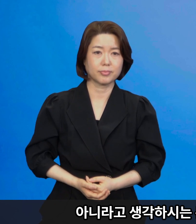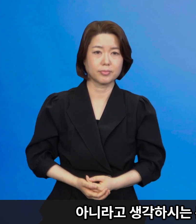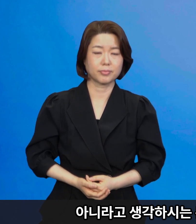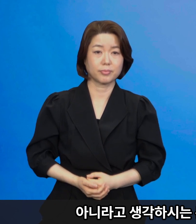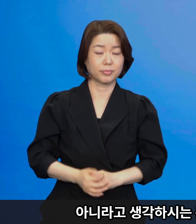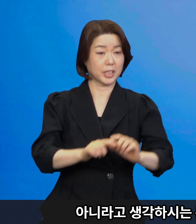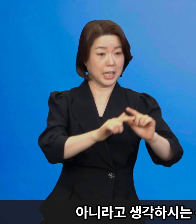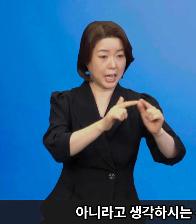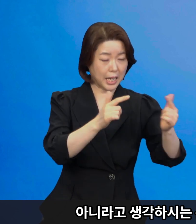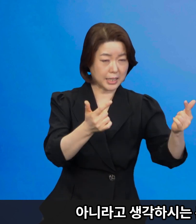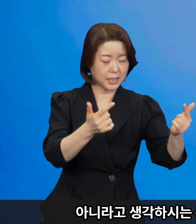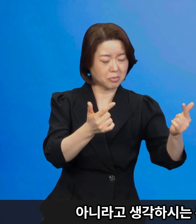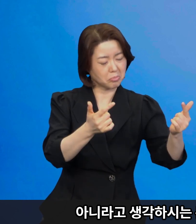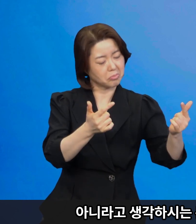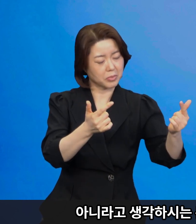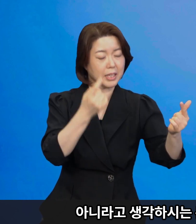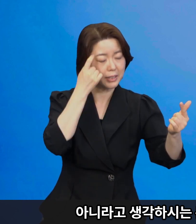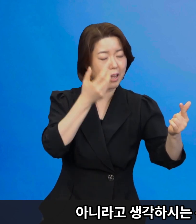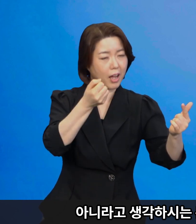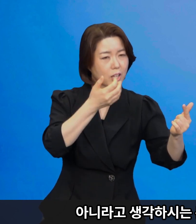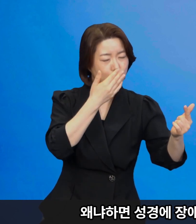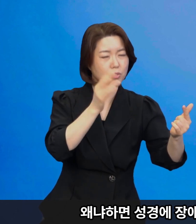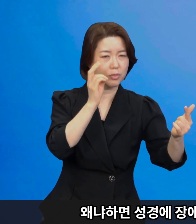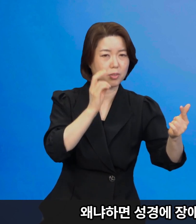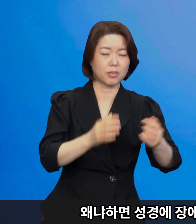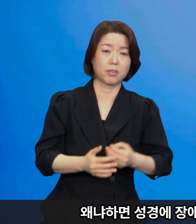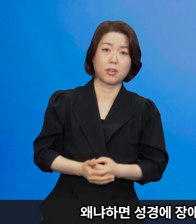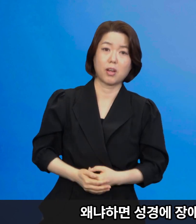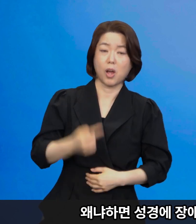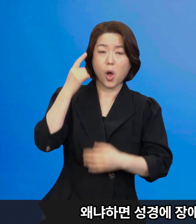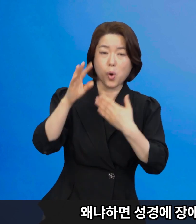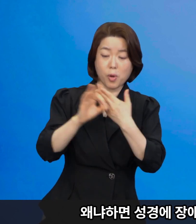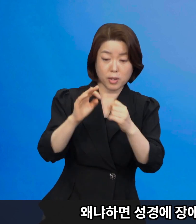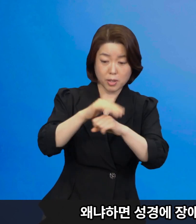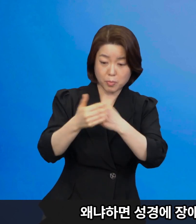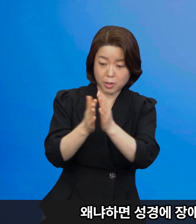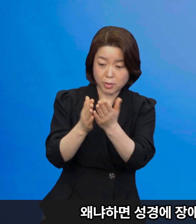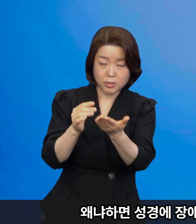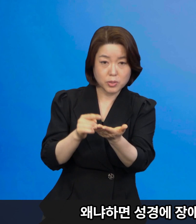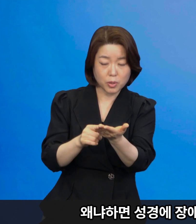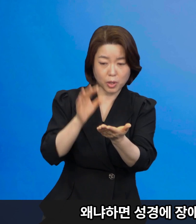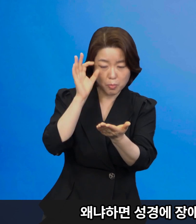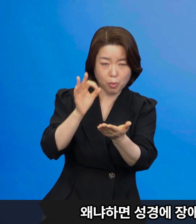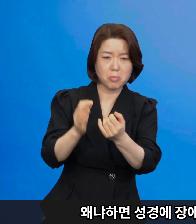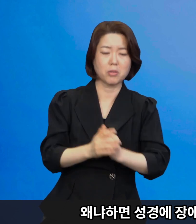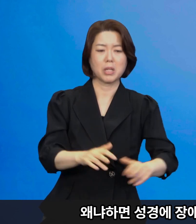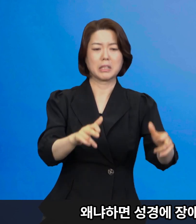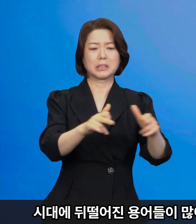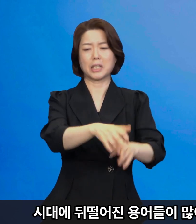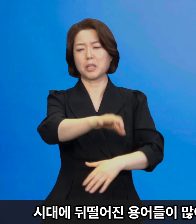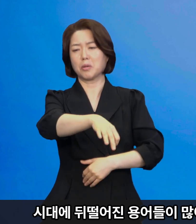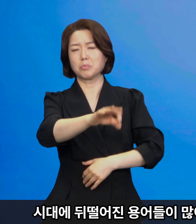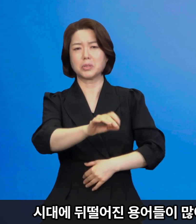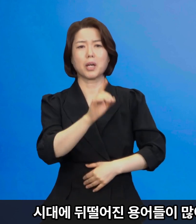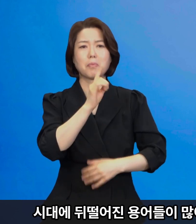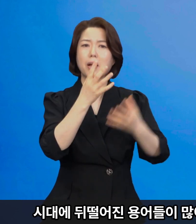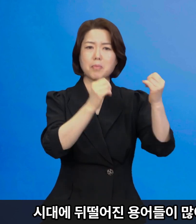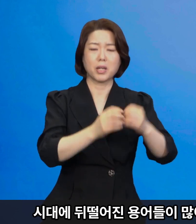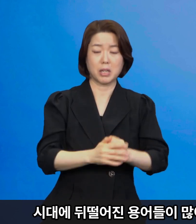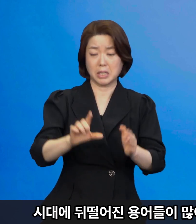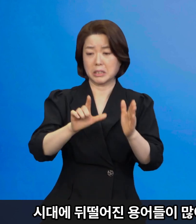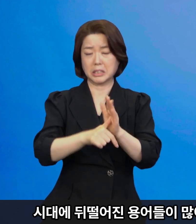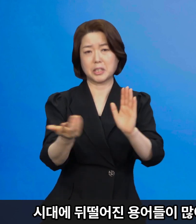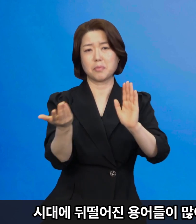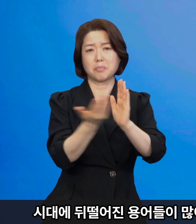아니라고 생각하시는 분들이 있을지 모르겠습니다. 왜냐하면 성경에 장애인을 비하하는 내용이 있고 시대에